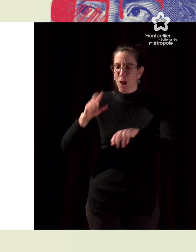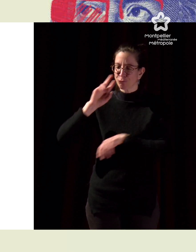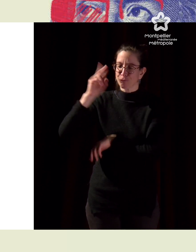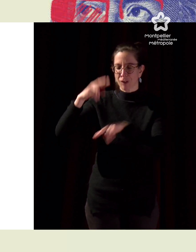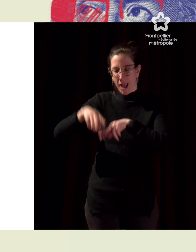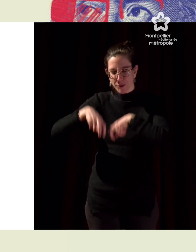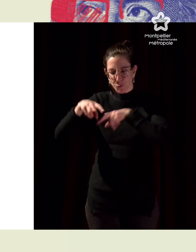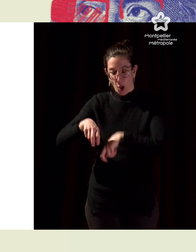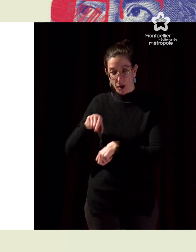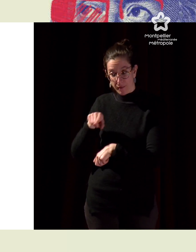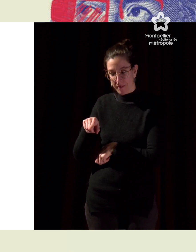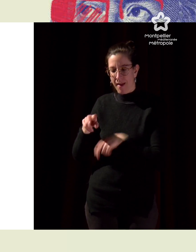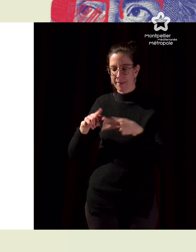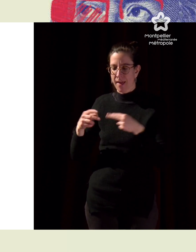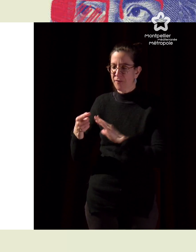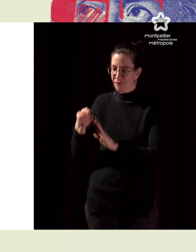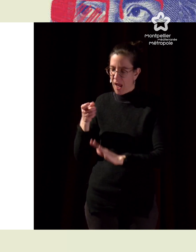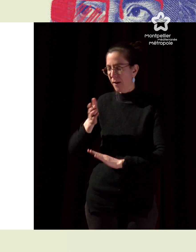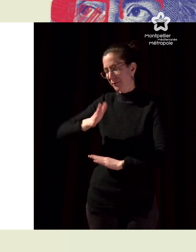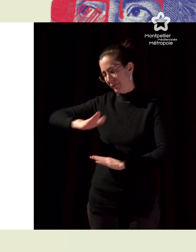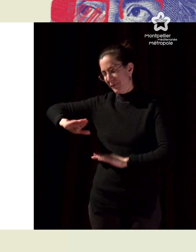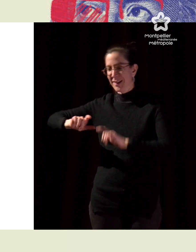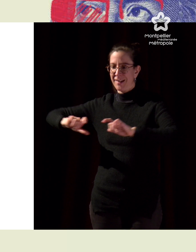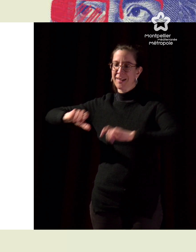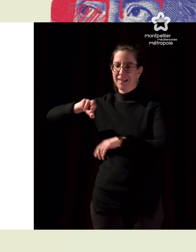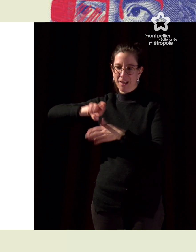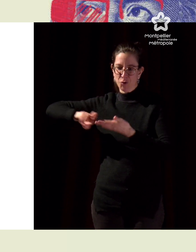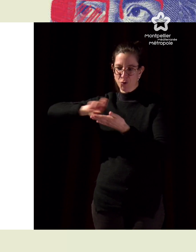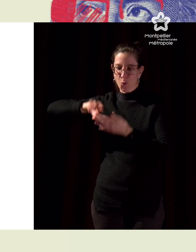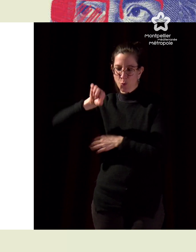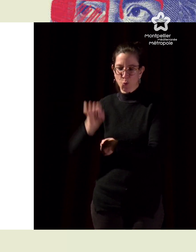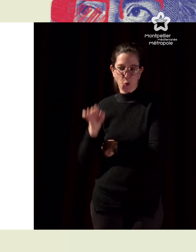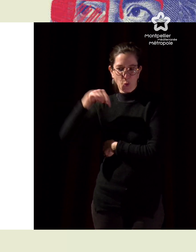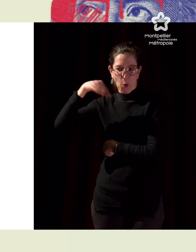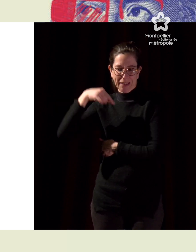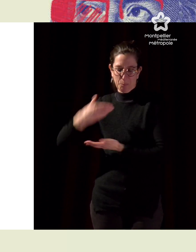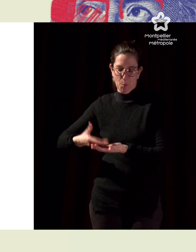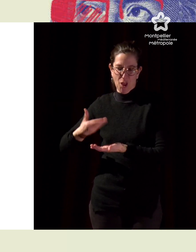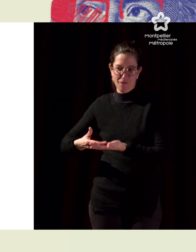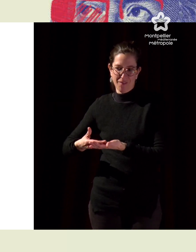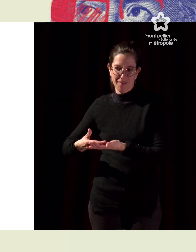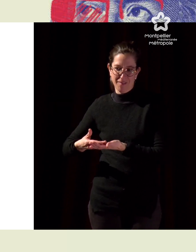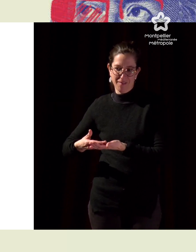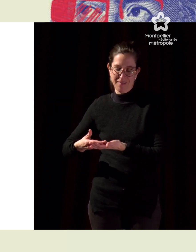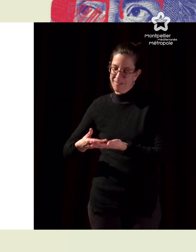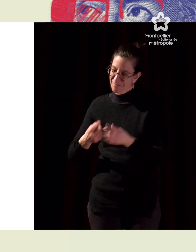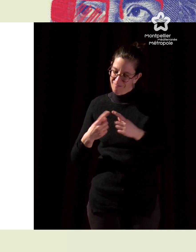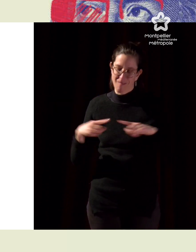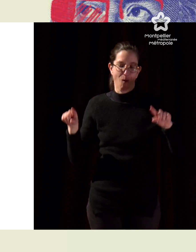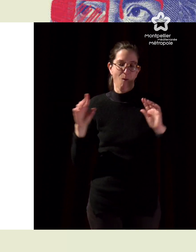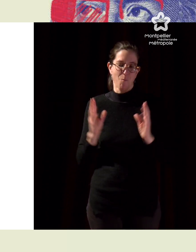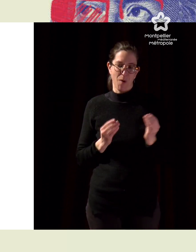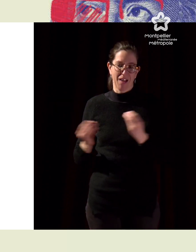venait clairement de l'Anatolie, de Turquie. Donc, l'ADN a permis de montrer que, en tous les cas, en